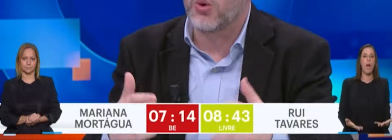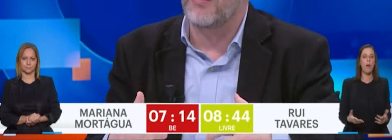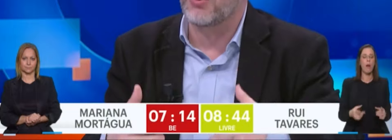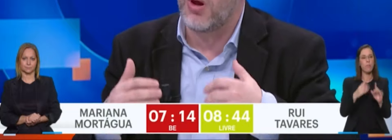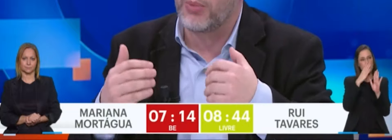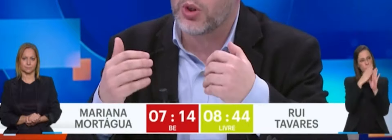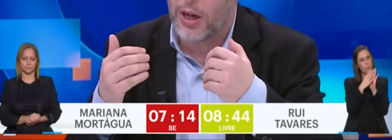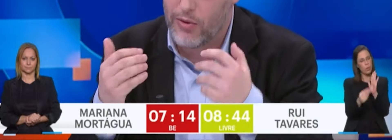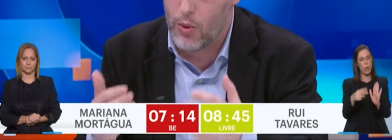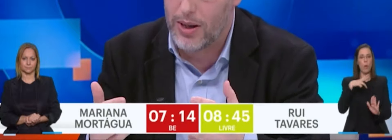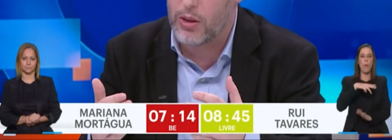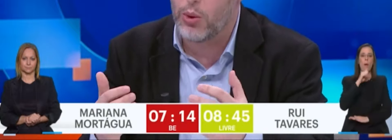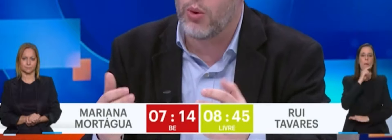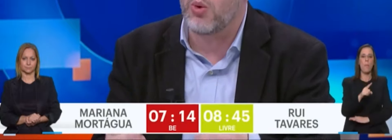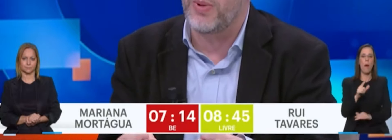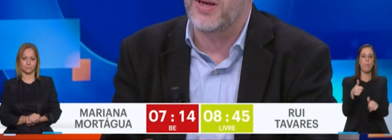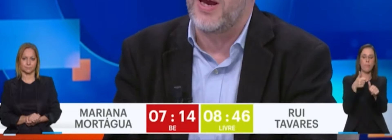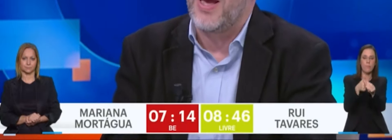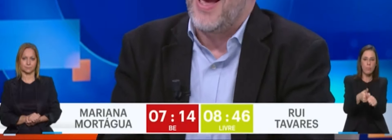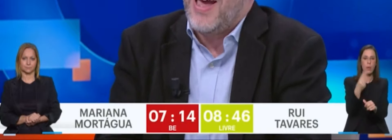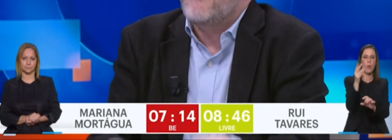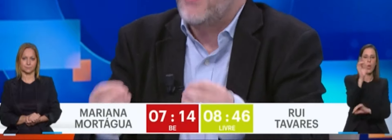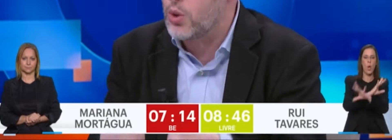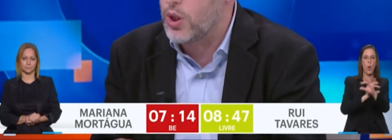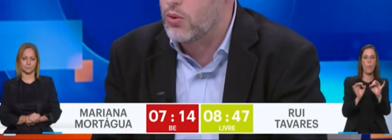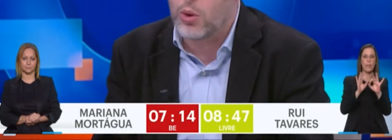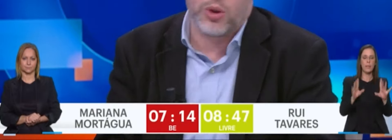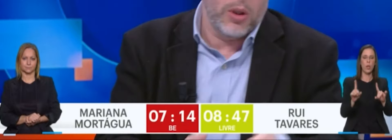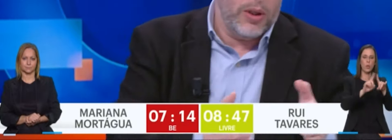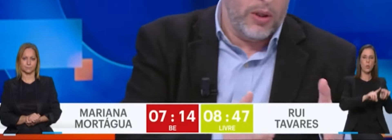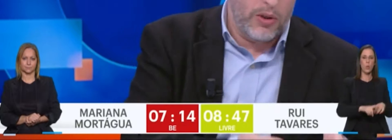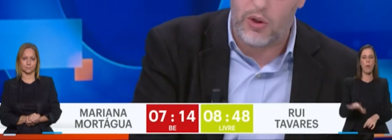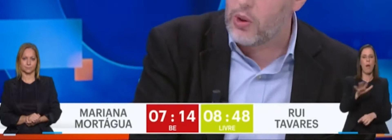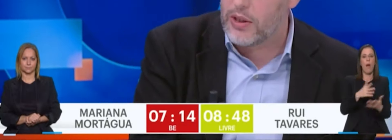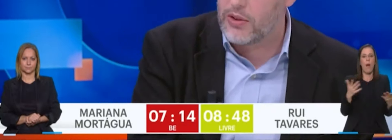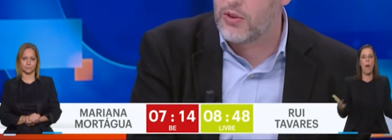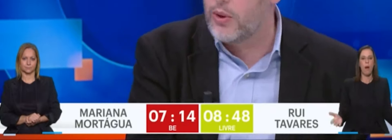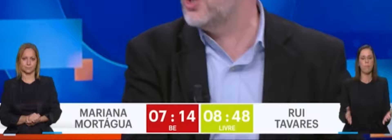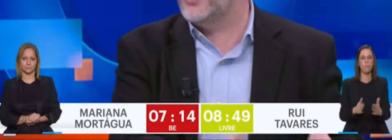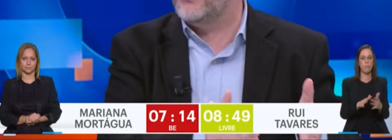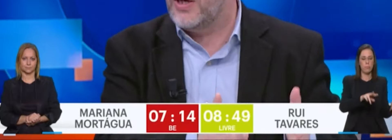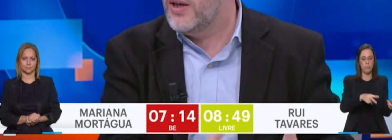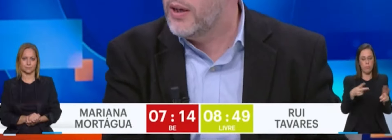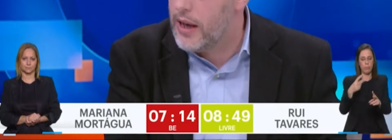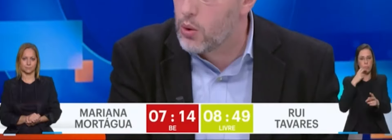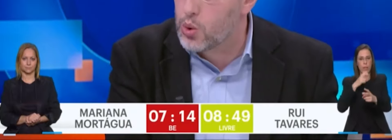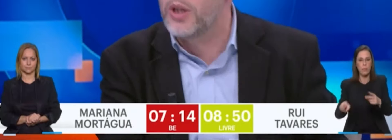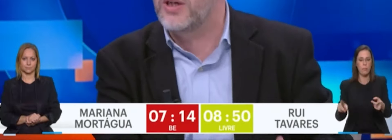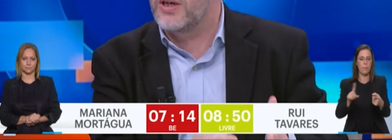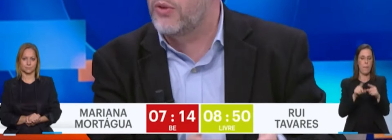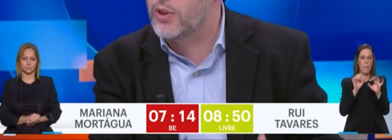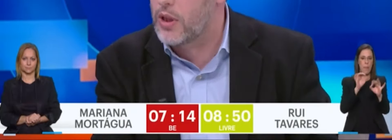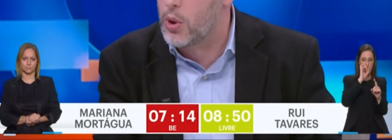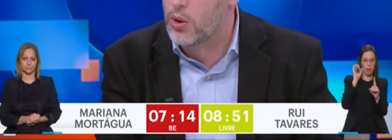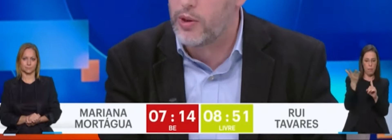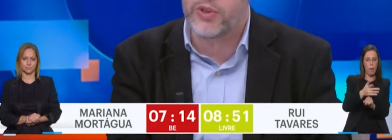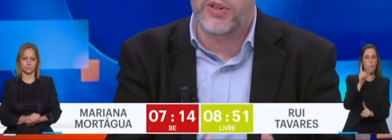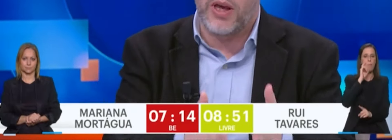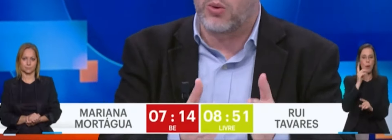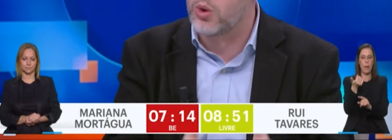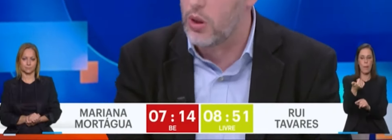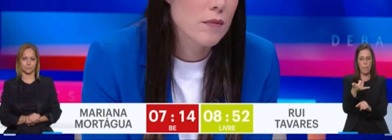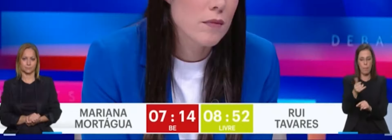paradigma no qual Portugal pode estar na Vanguarda da União Europeia em vários setor são na transição energética na ecologia na defesa da